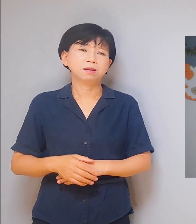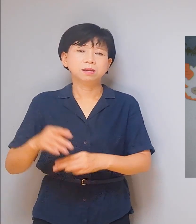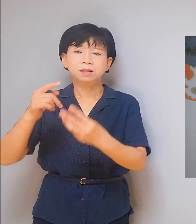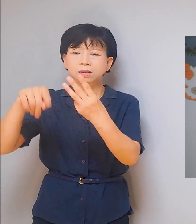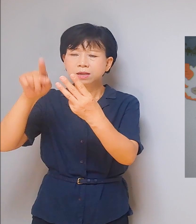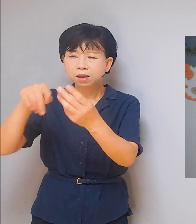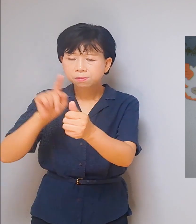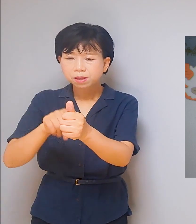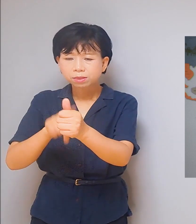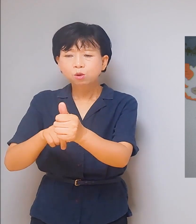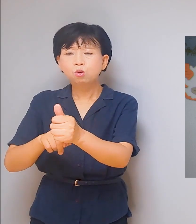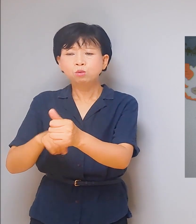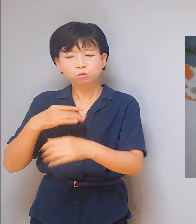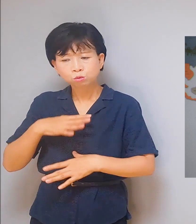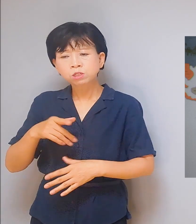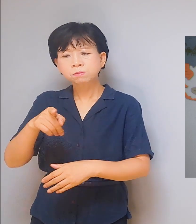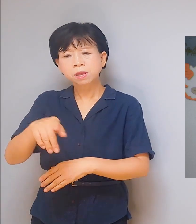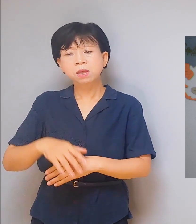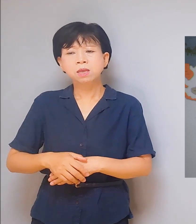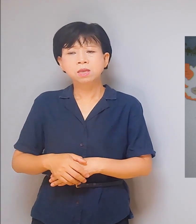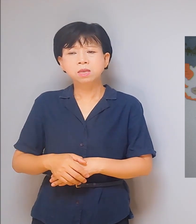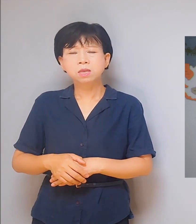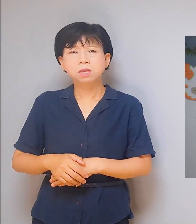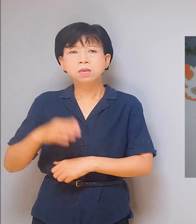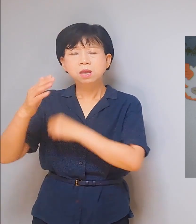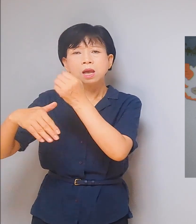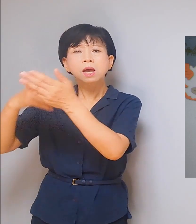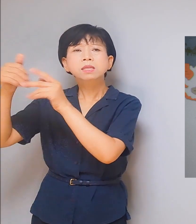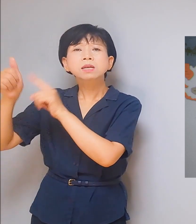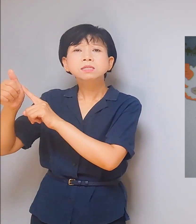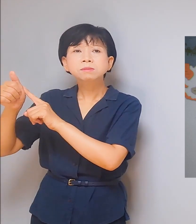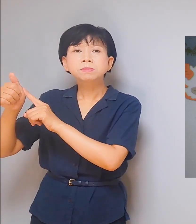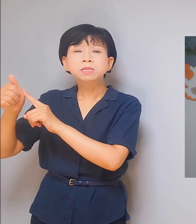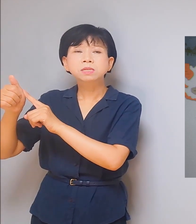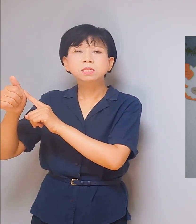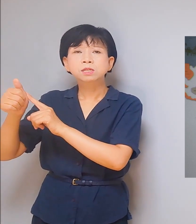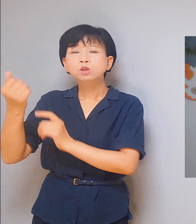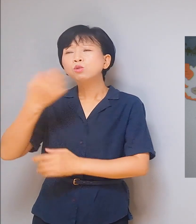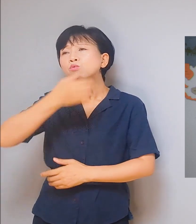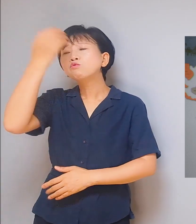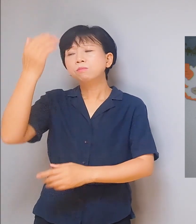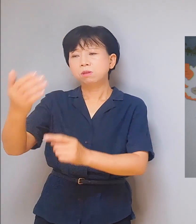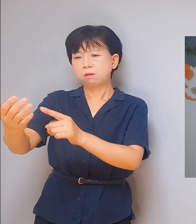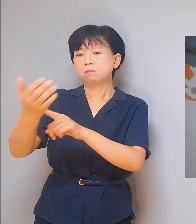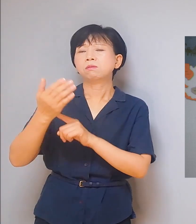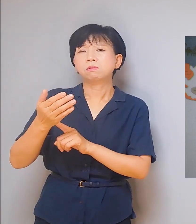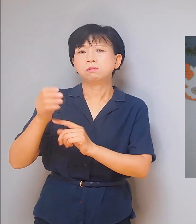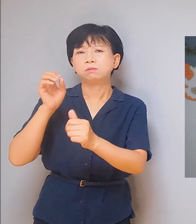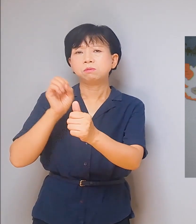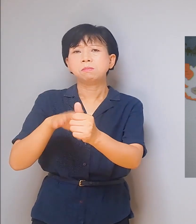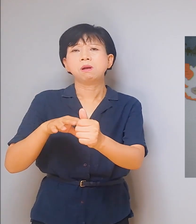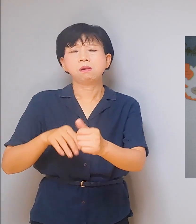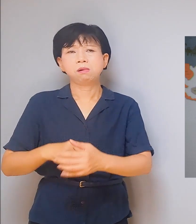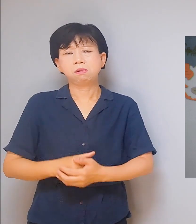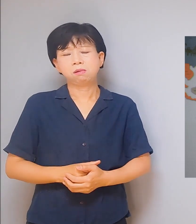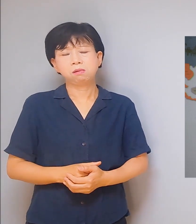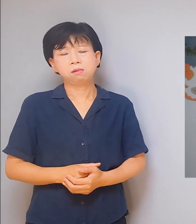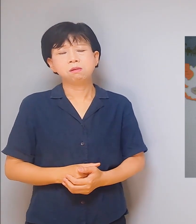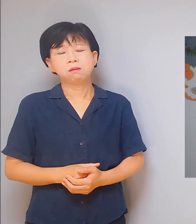라반아, 너 조심해라. 하나님이 쫓아가는 라반의 꿈에 나타나셔서